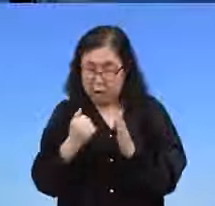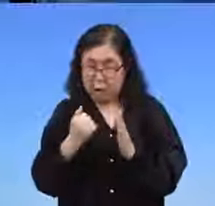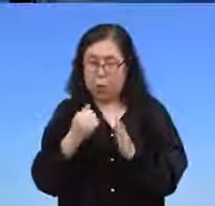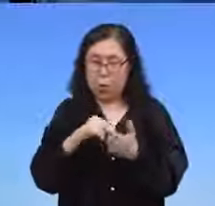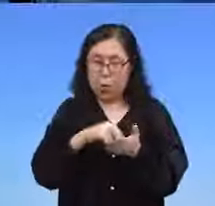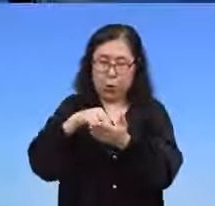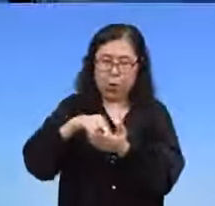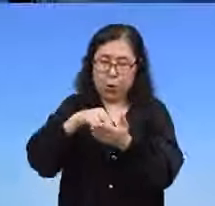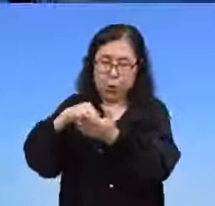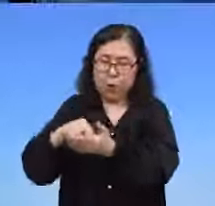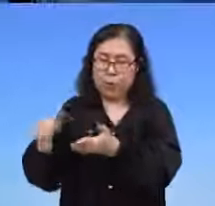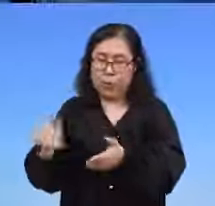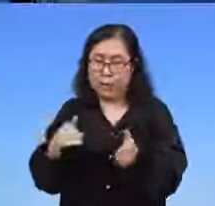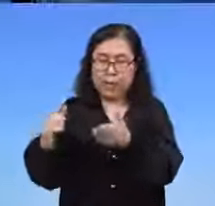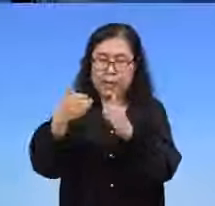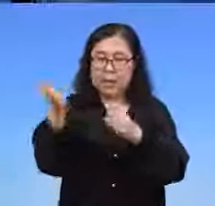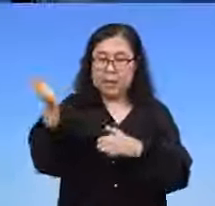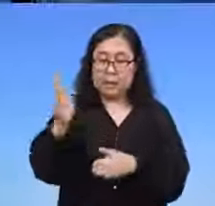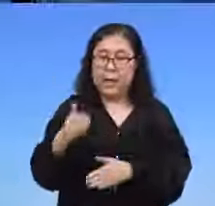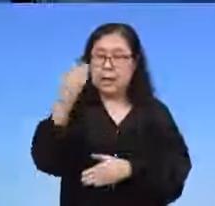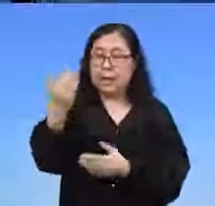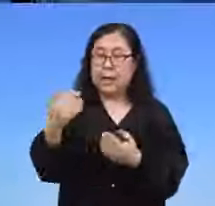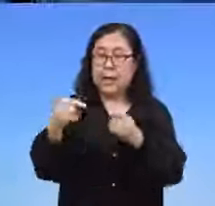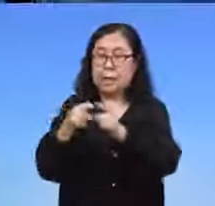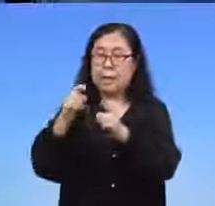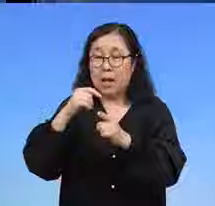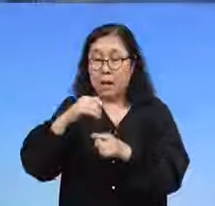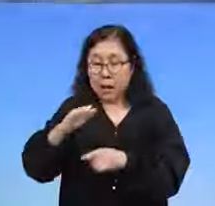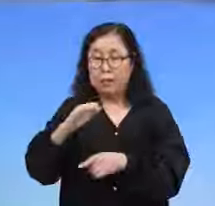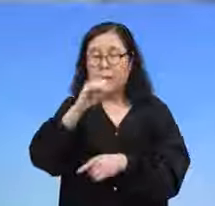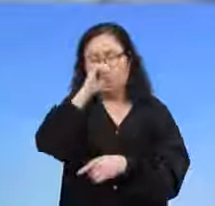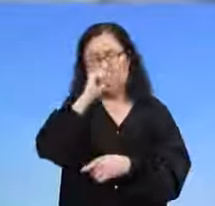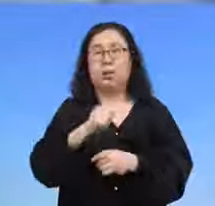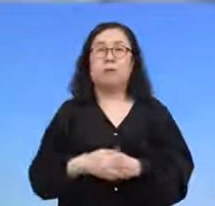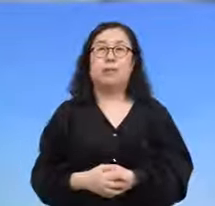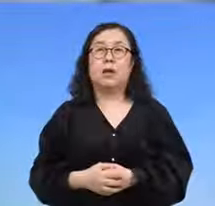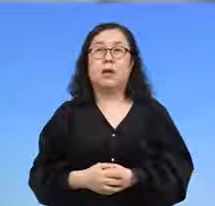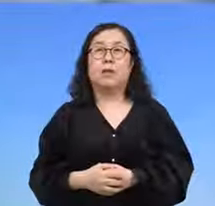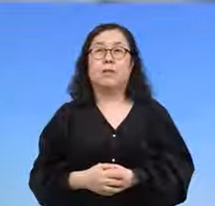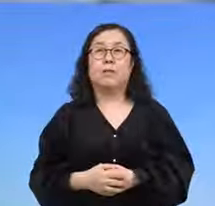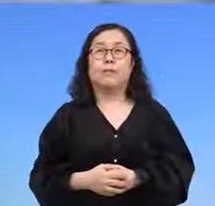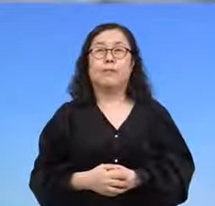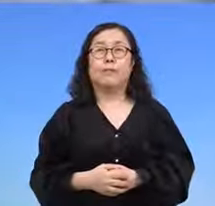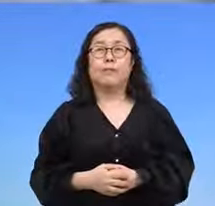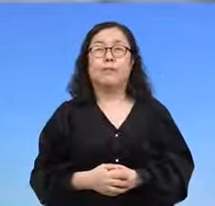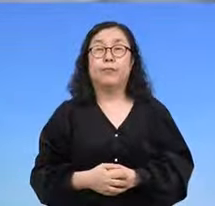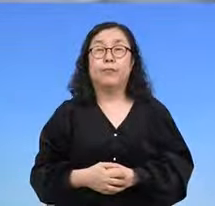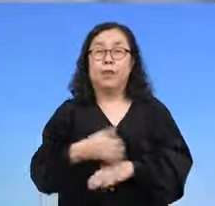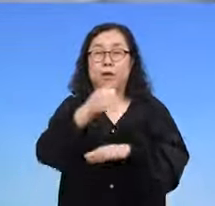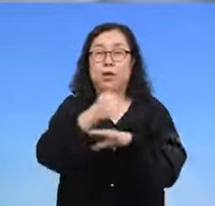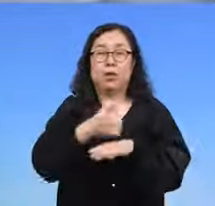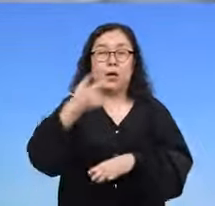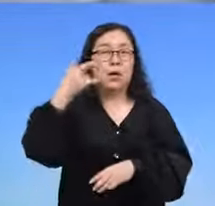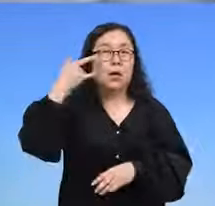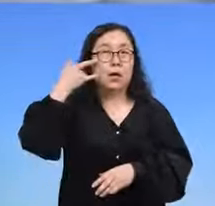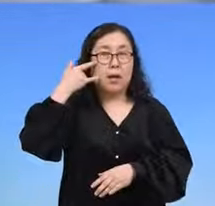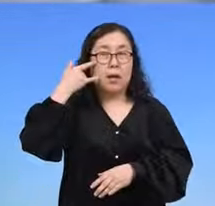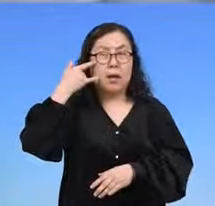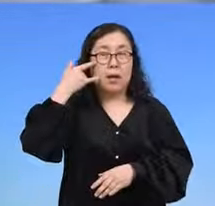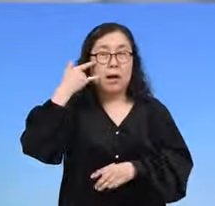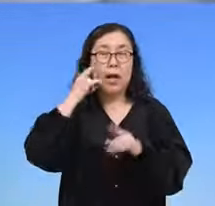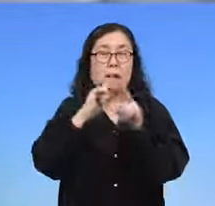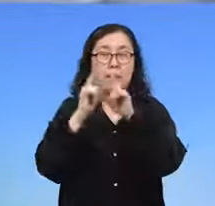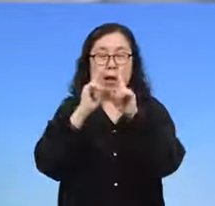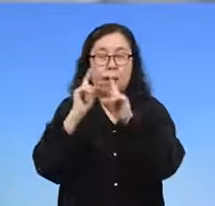길이라도 그대 함께 간다면 좋겠네. 결론을 헬렌 켈러 한마디로